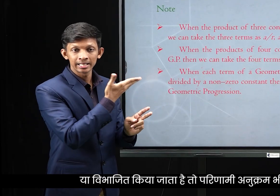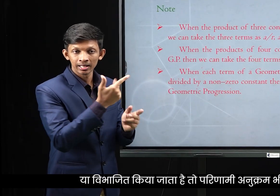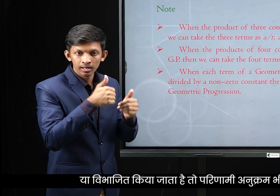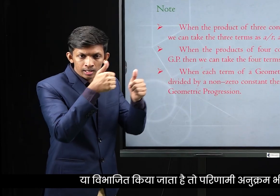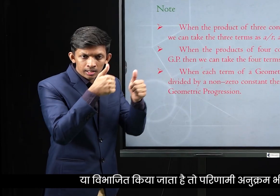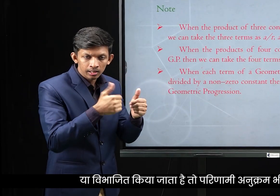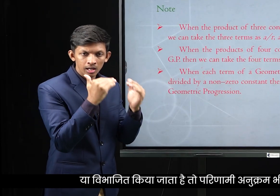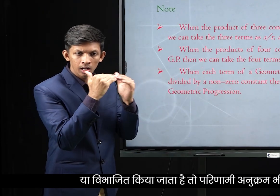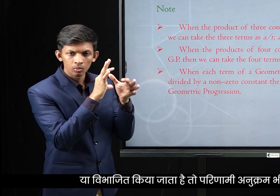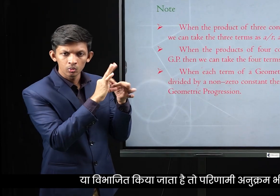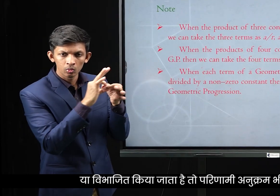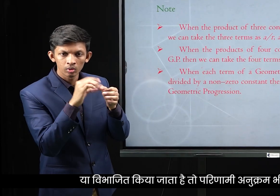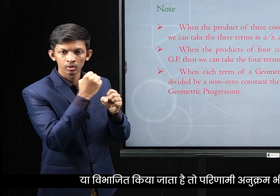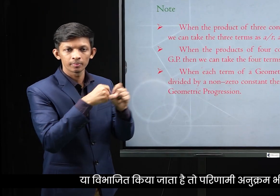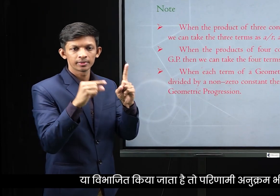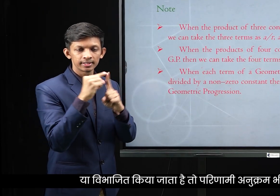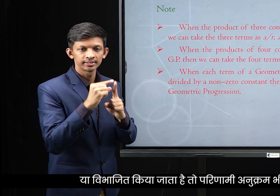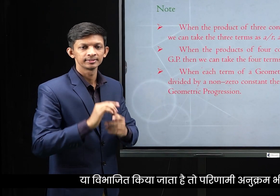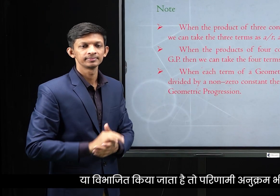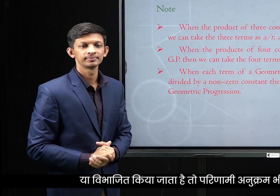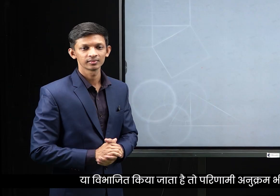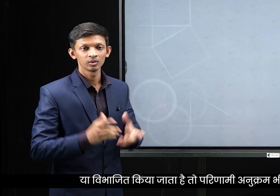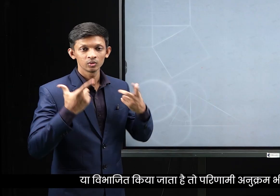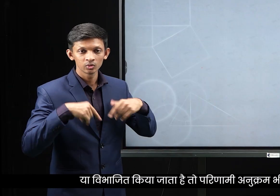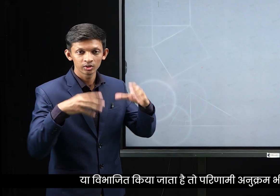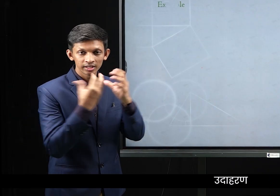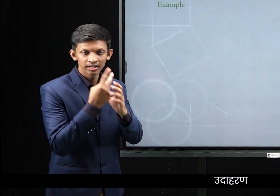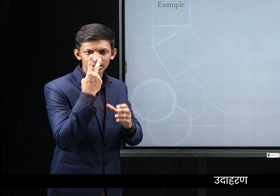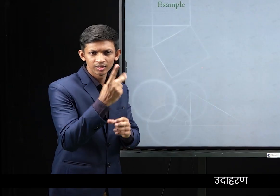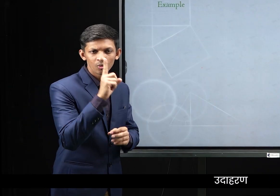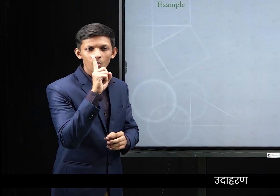है तो परिणामी अनुक्रम भी एक ज्यामितीय प्रगति है। उदाहरण,